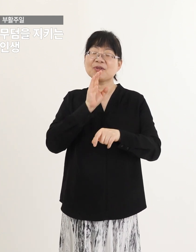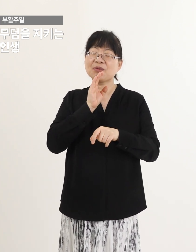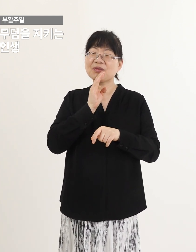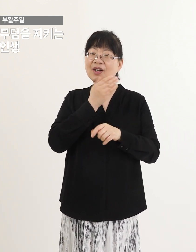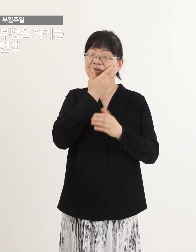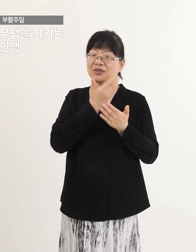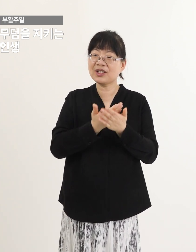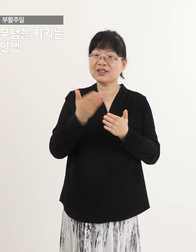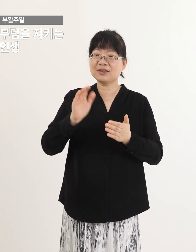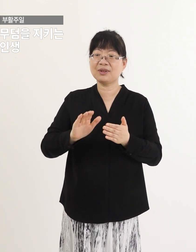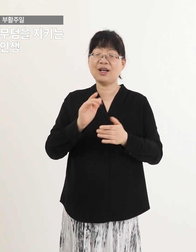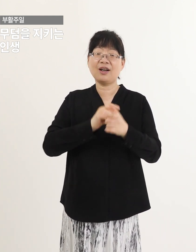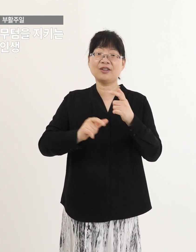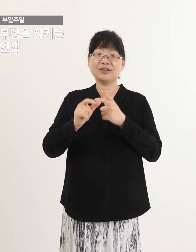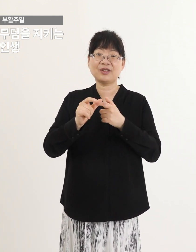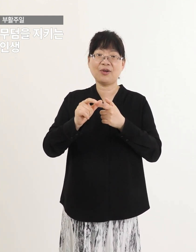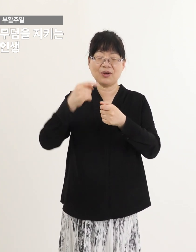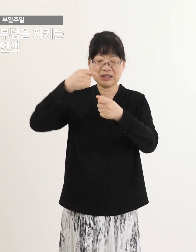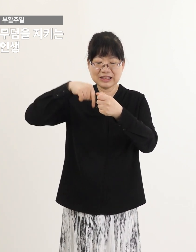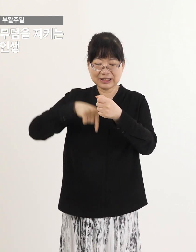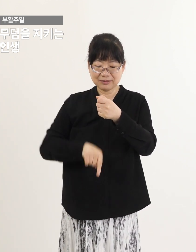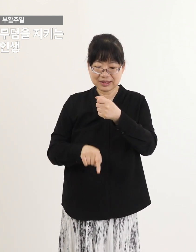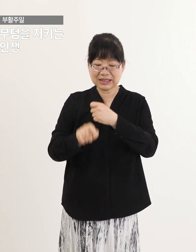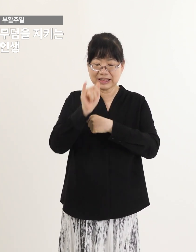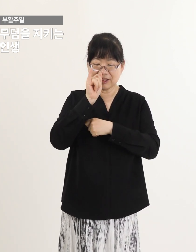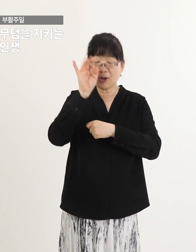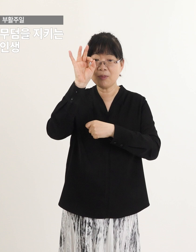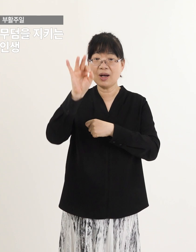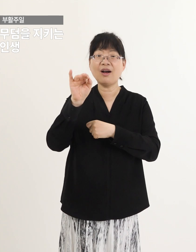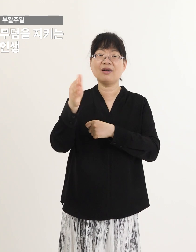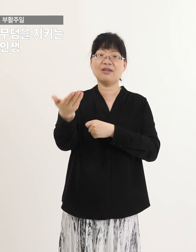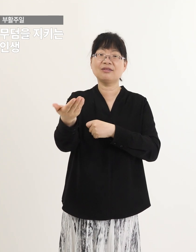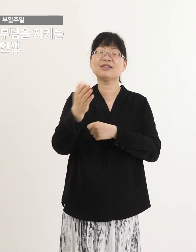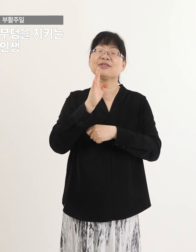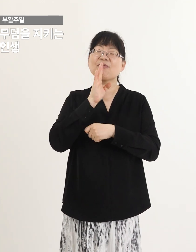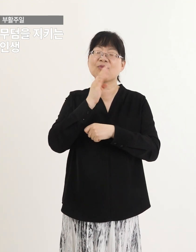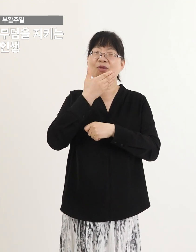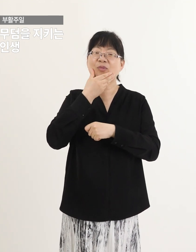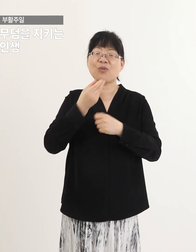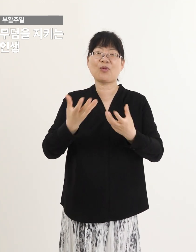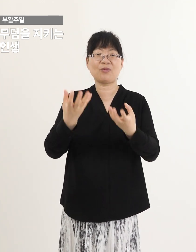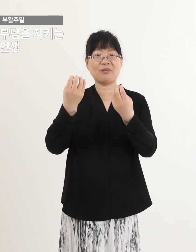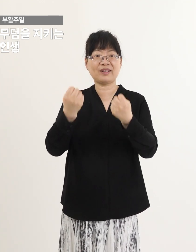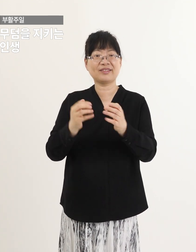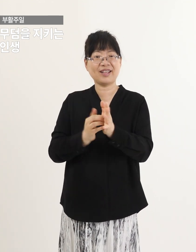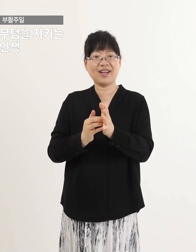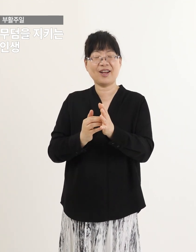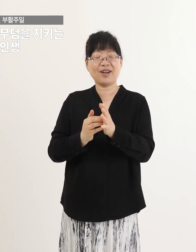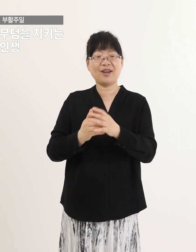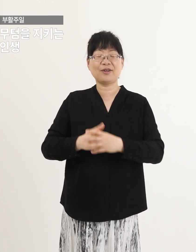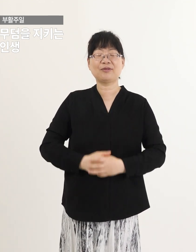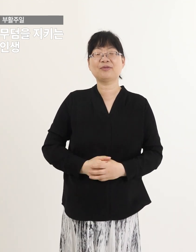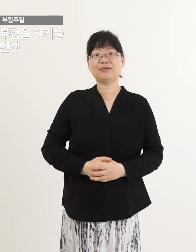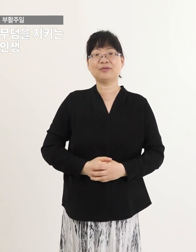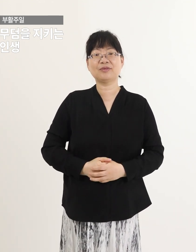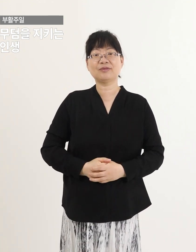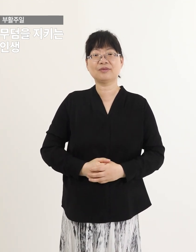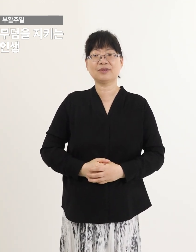하지만 더 본질적인 걸 보는 거죠. 쟤들은 참 복이 많다. 저 친구들은 복이